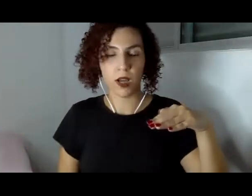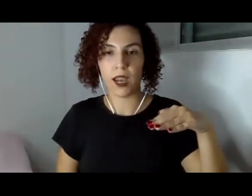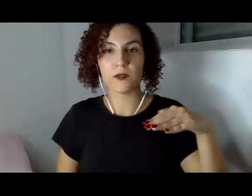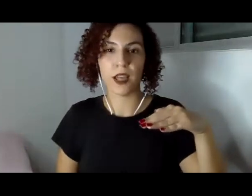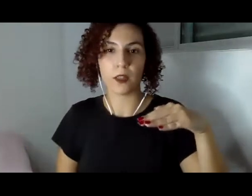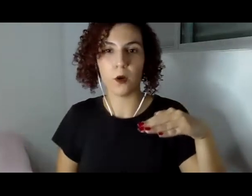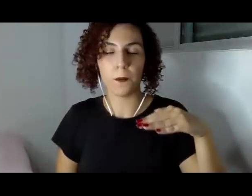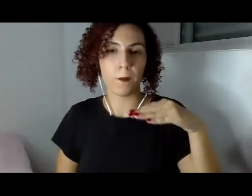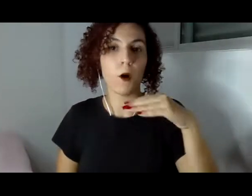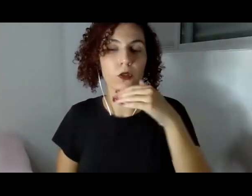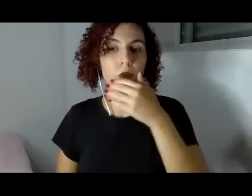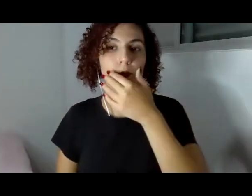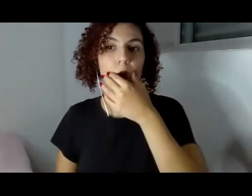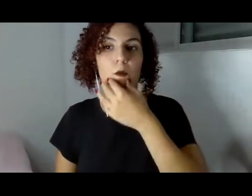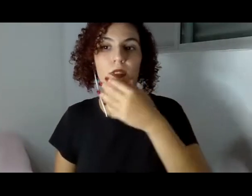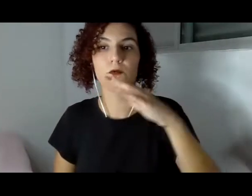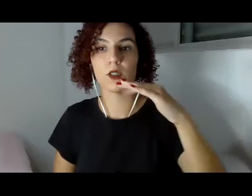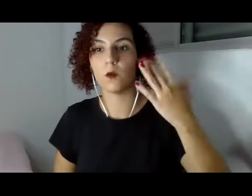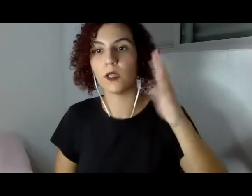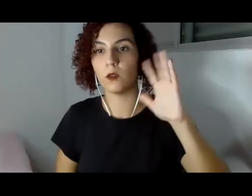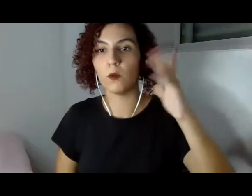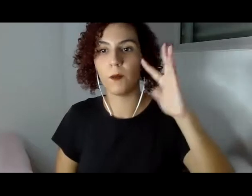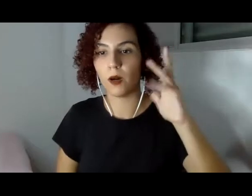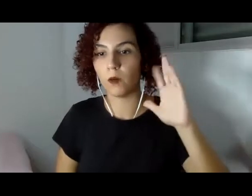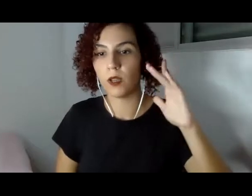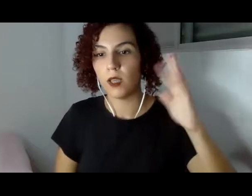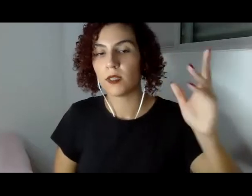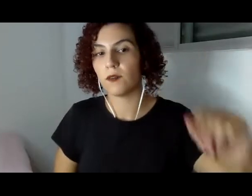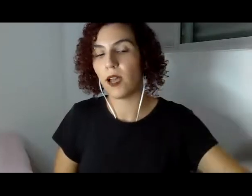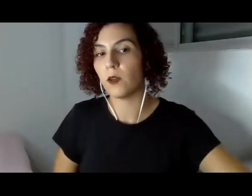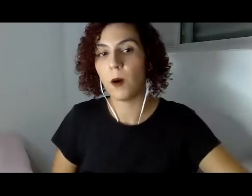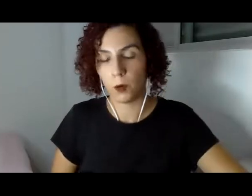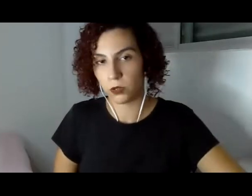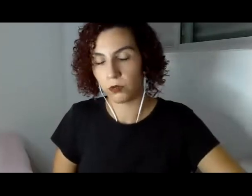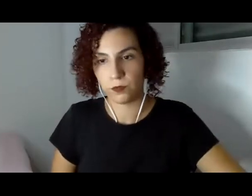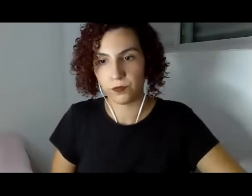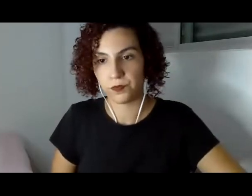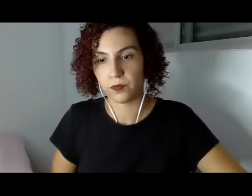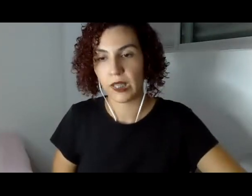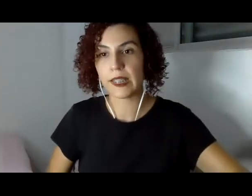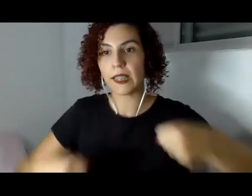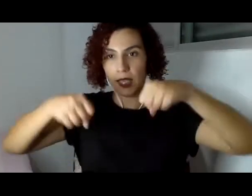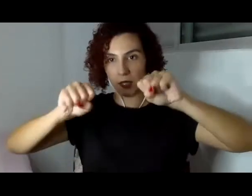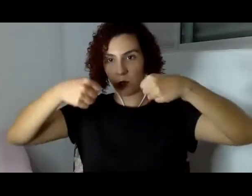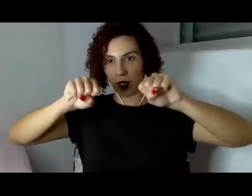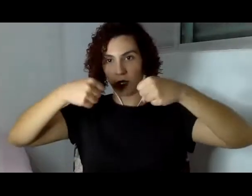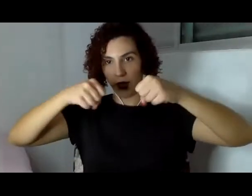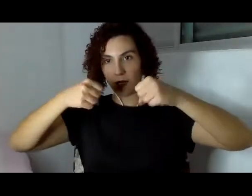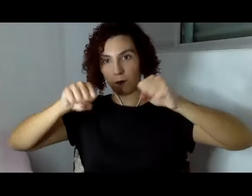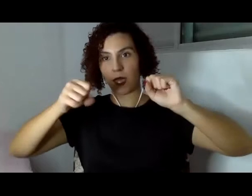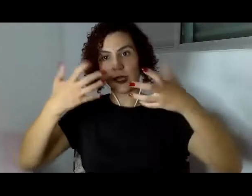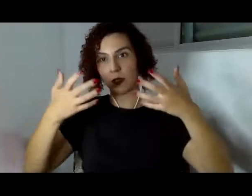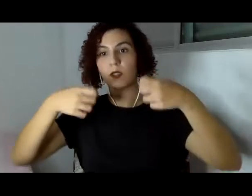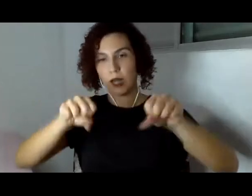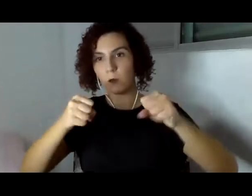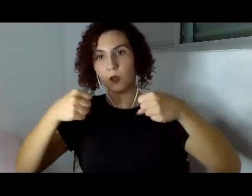um classificador para moto? Como que, se você usando uma mão, você faria uma moto? Sem ser isso aqui, né?